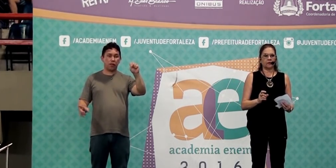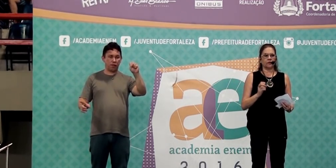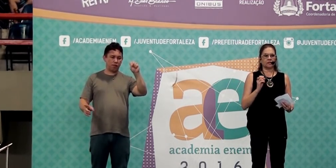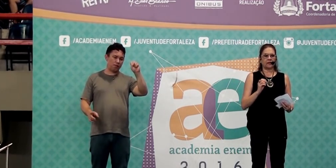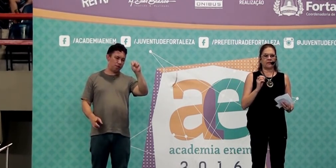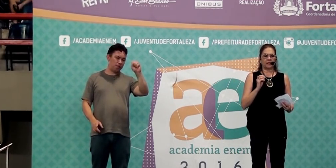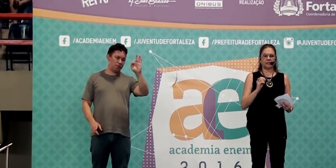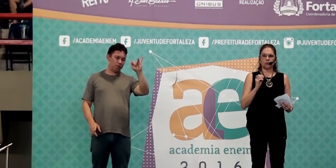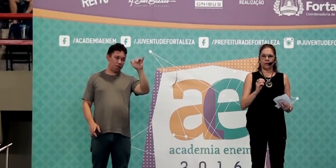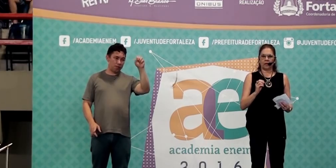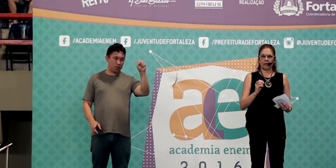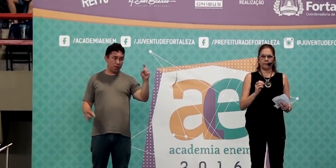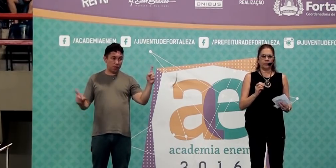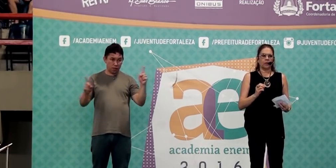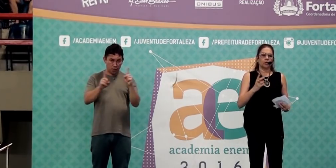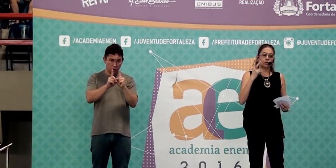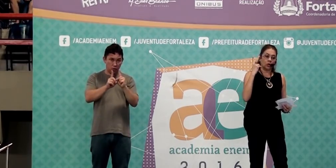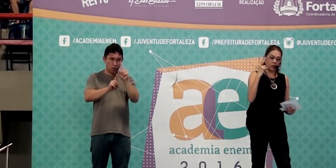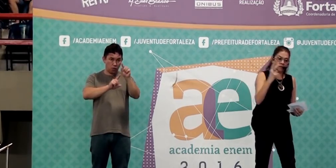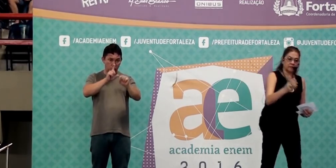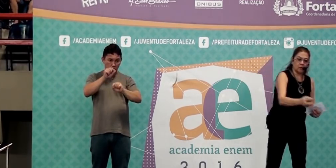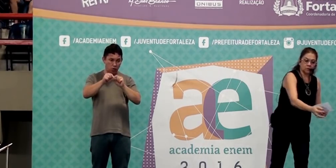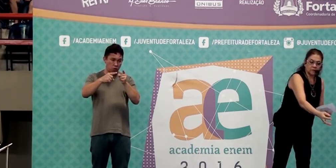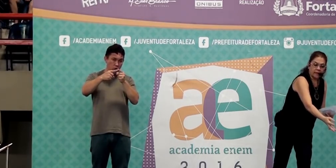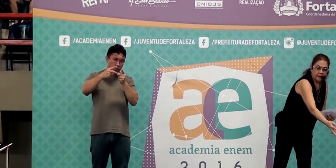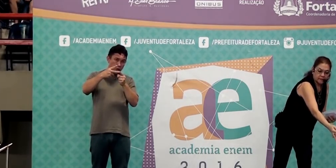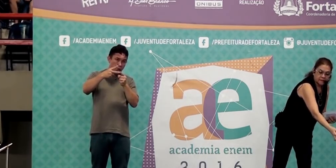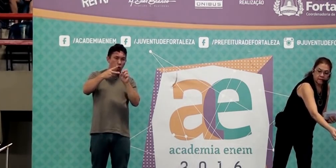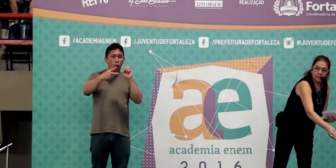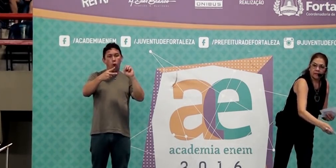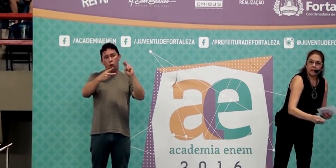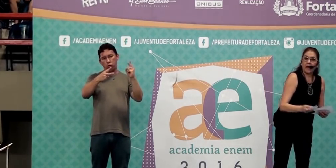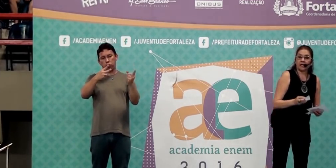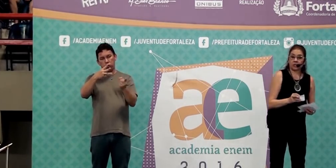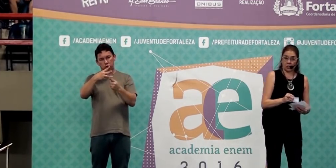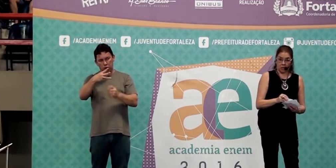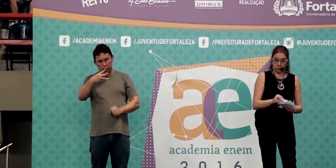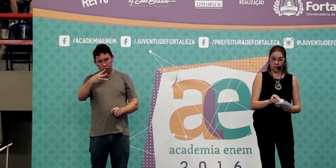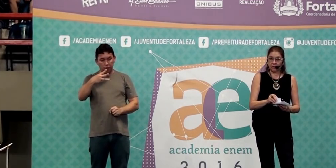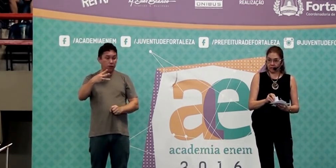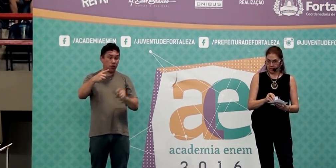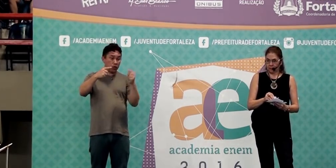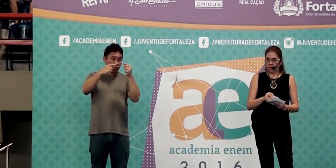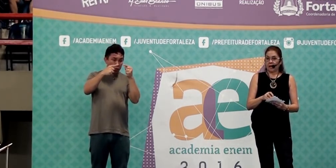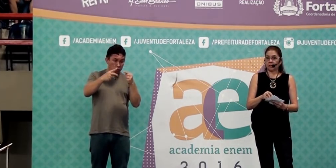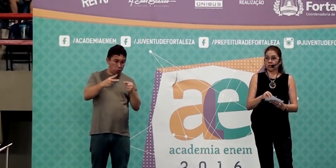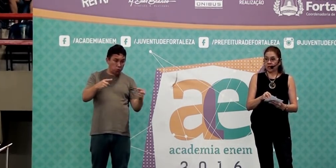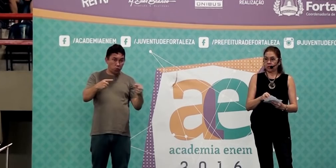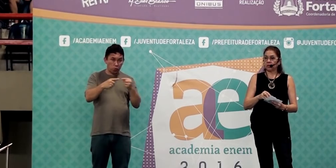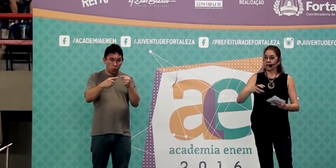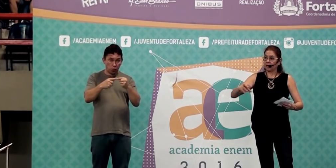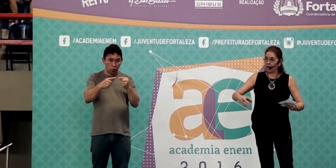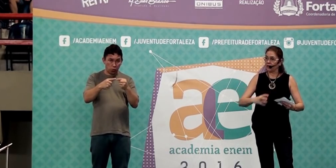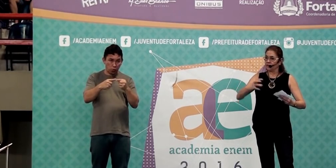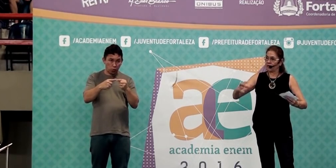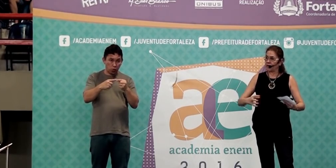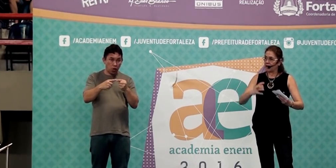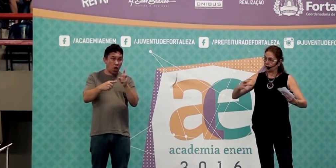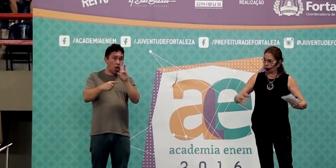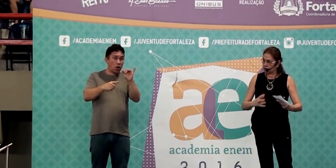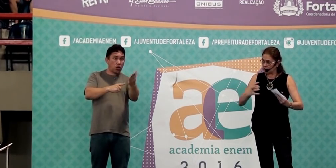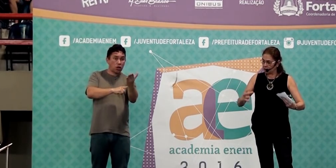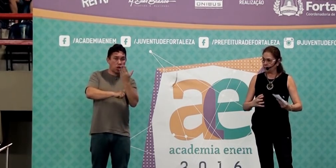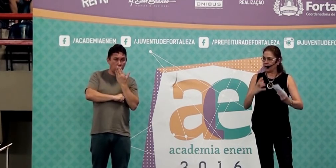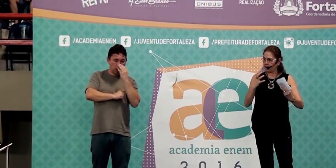sigla que você vai escolher 2 ou 3 agentes. Agentes é quem